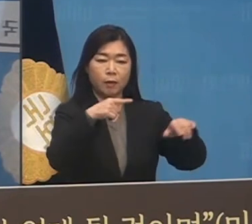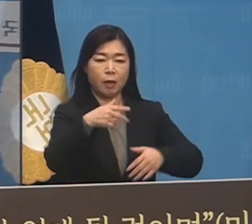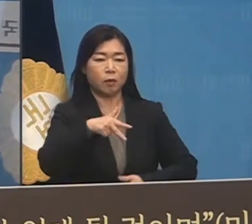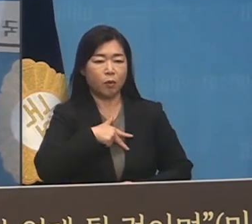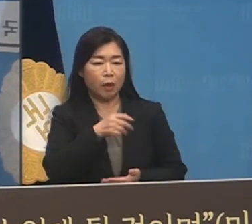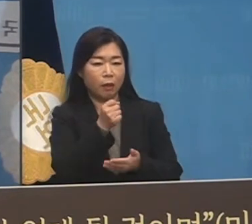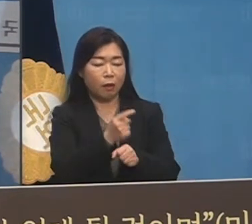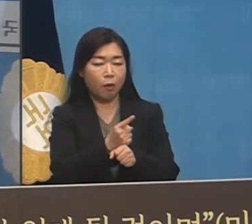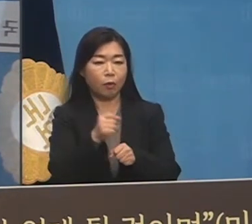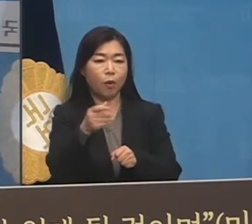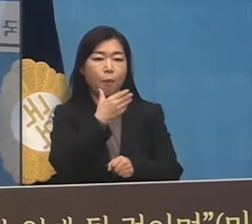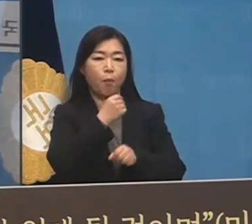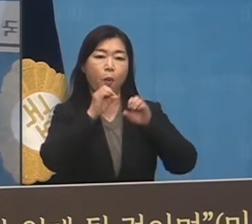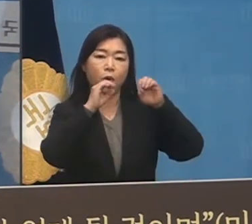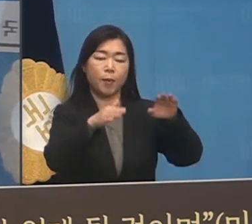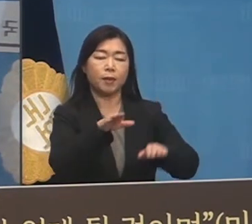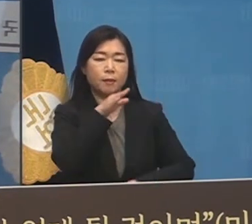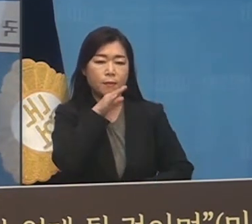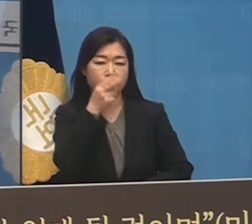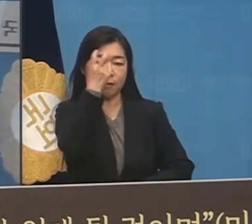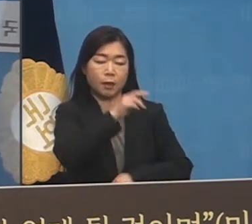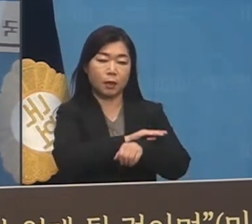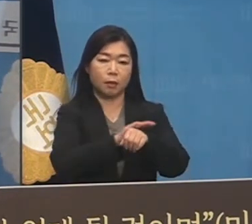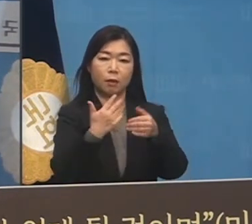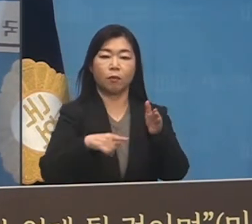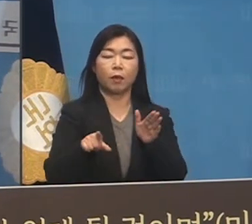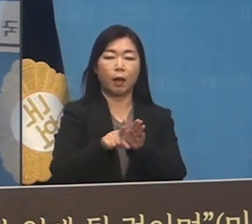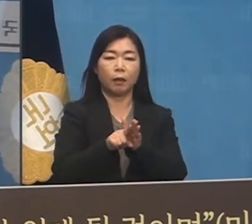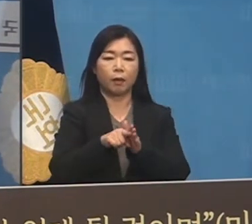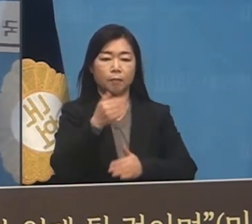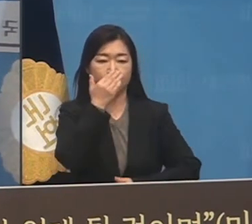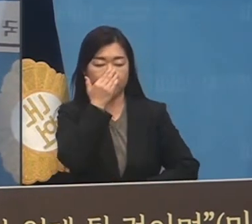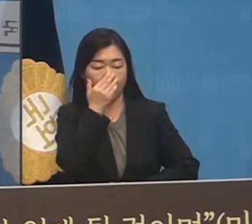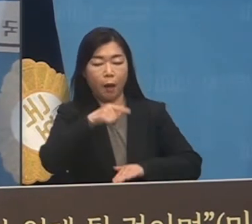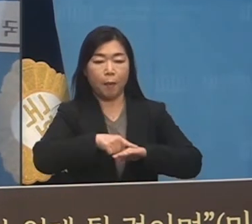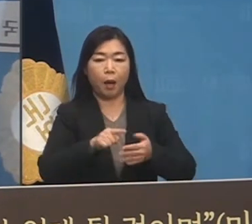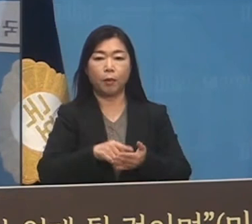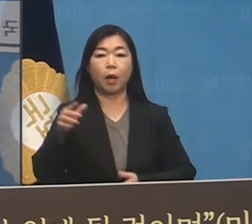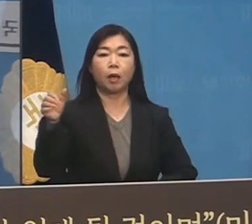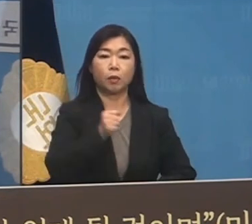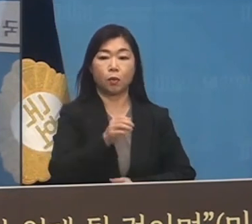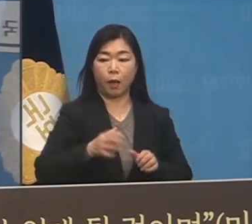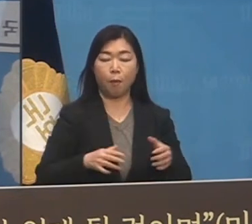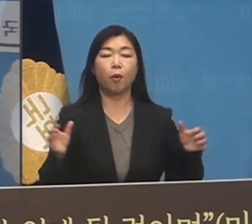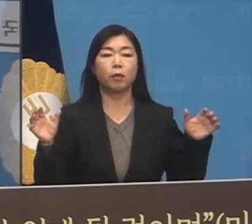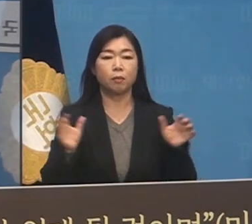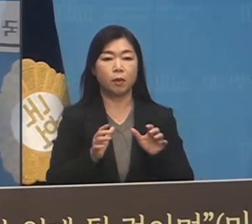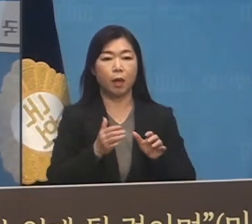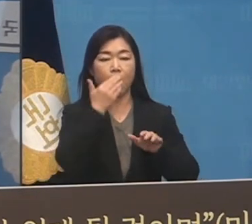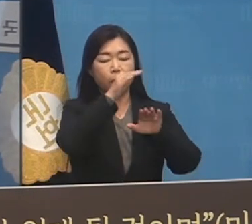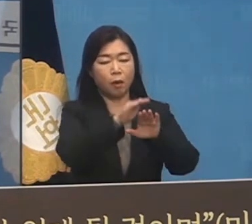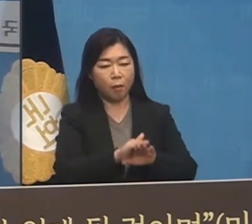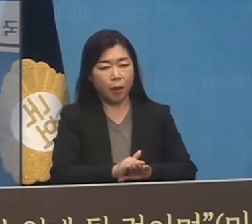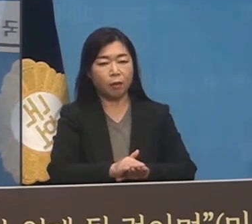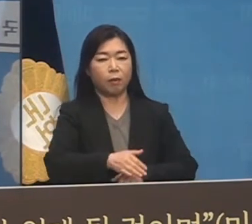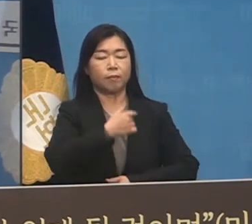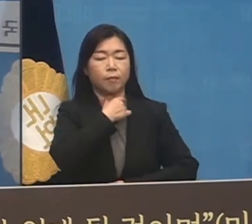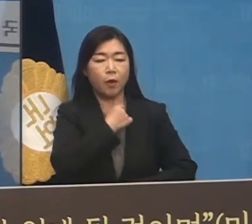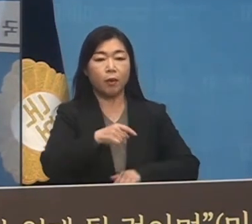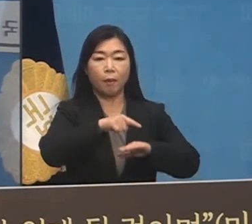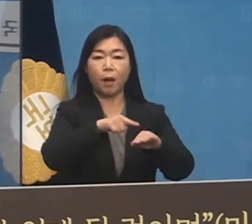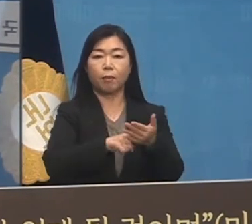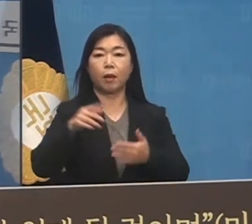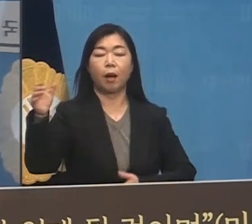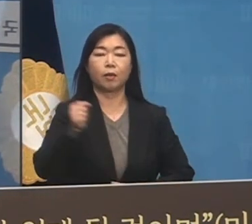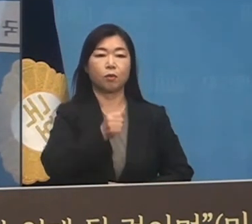정체성과 복음의 진수를 지키기 위한 엄숙한 마음으로 여기 모였고 겸비하고 간절한